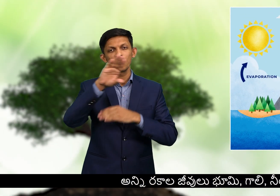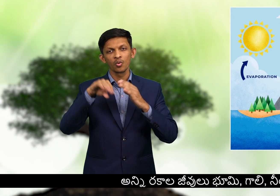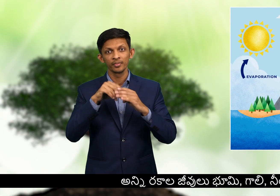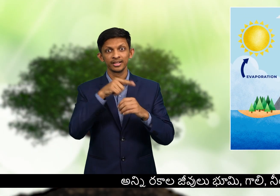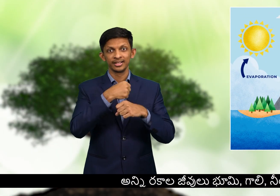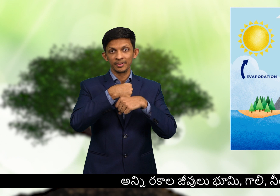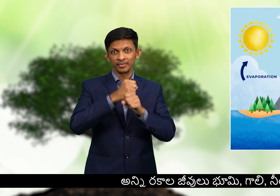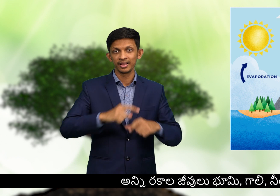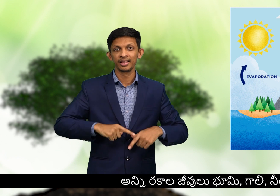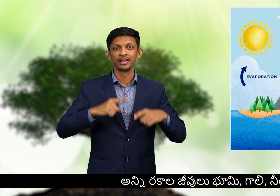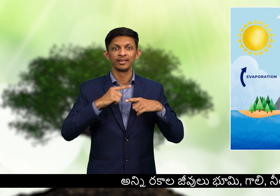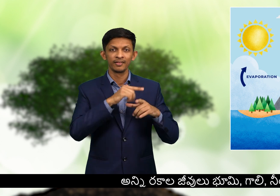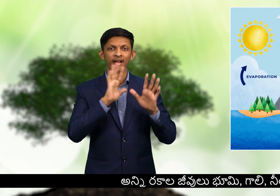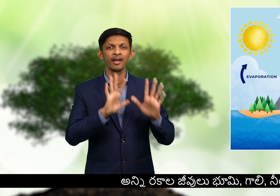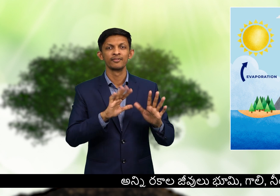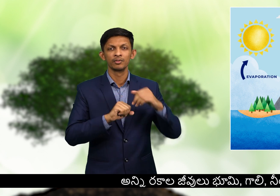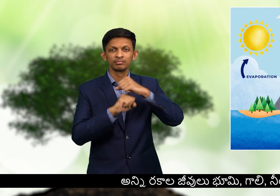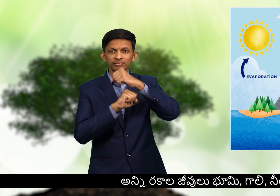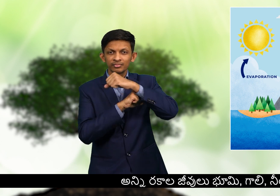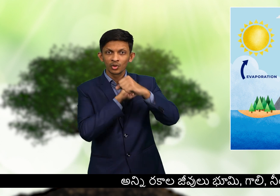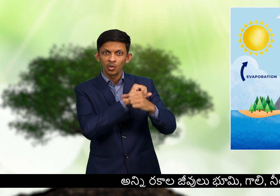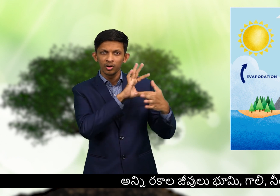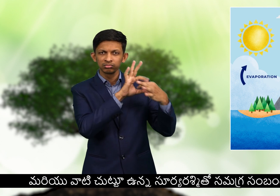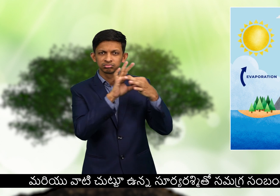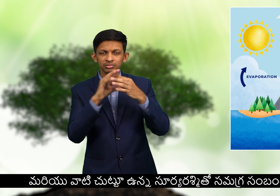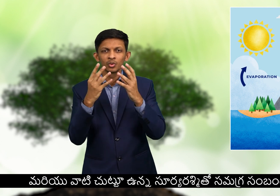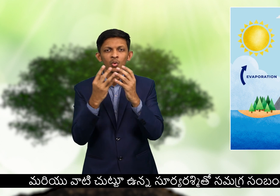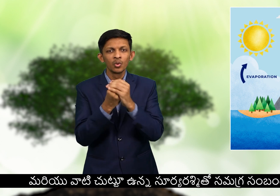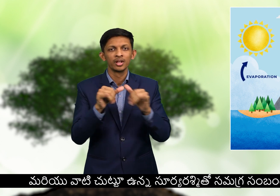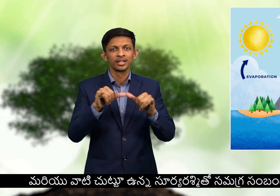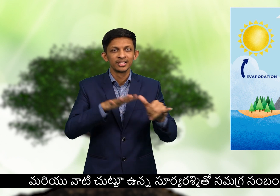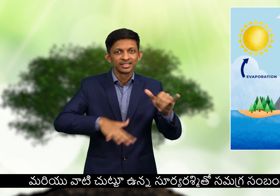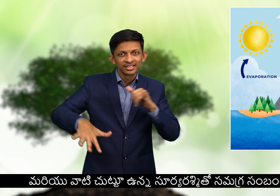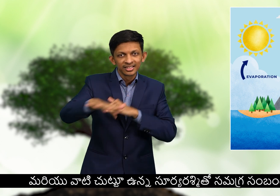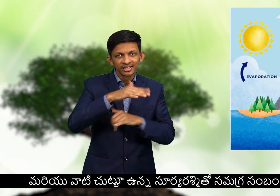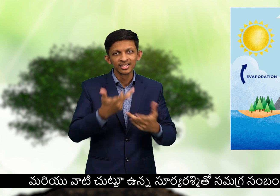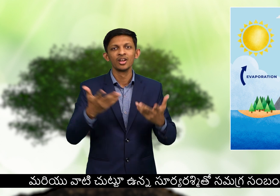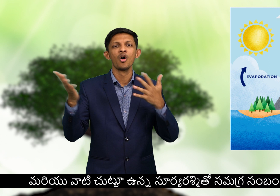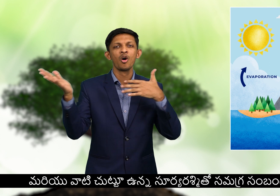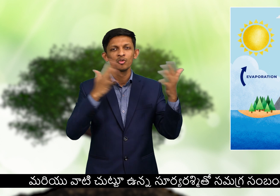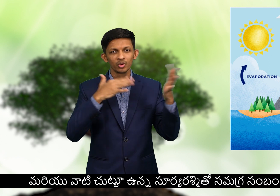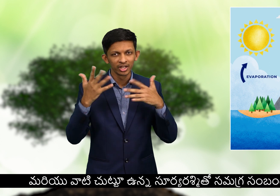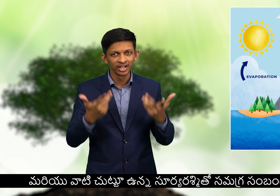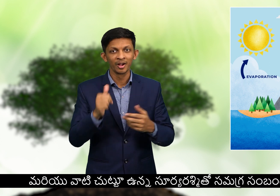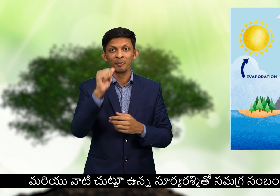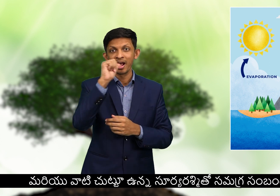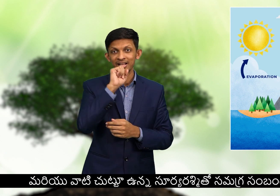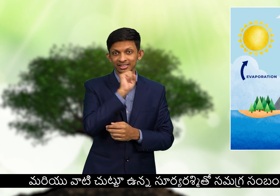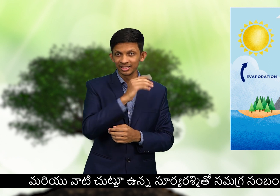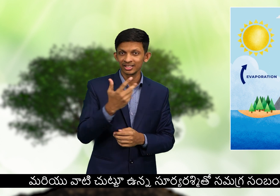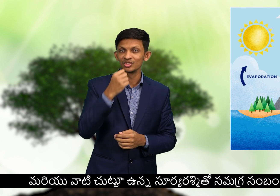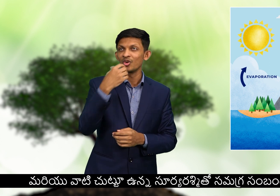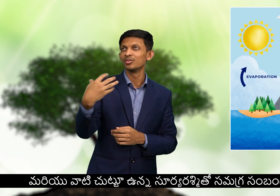అన్ని రకాల జీవులు భూమి, గాలి, నీరు మరియు వాటి చుట్టూ ఉన్న సూర్యరశ్మితో